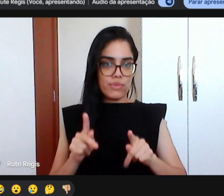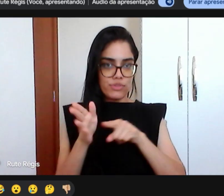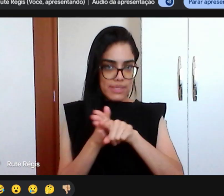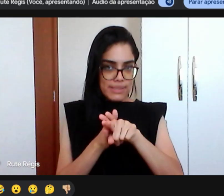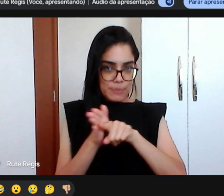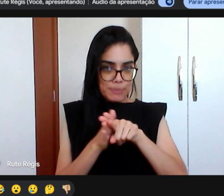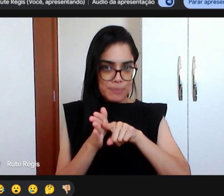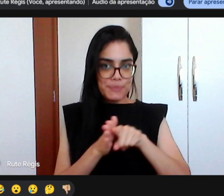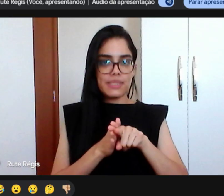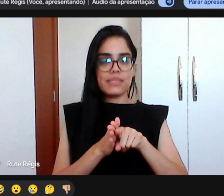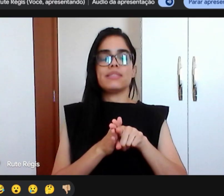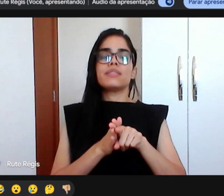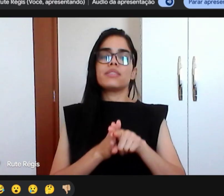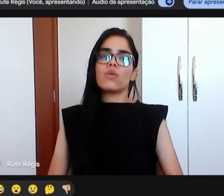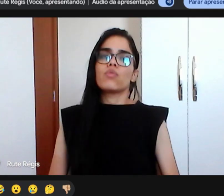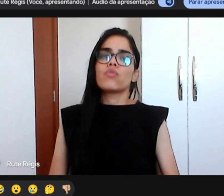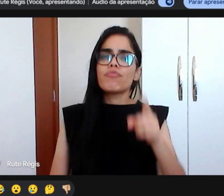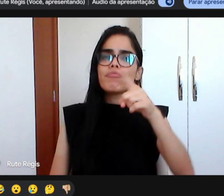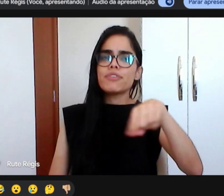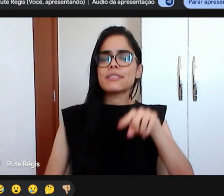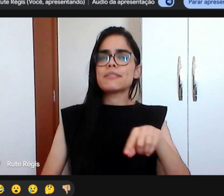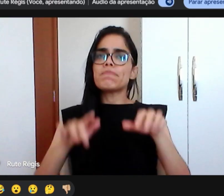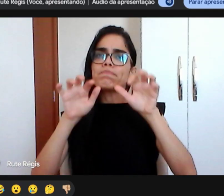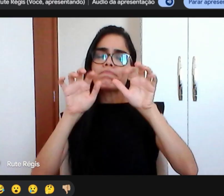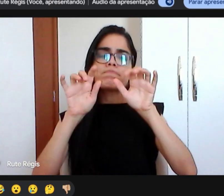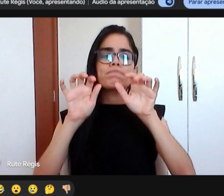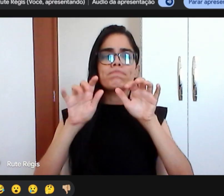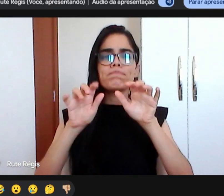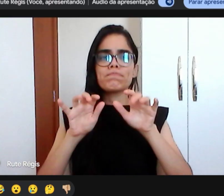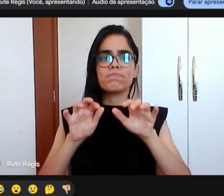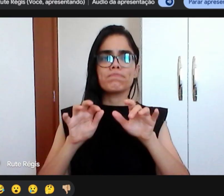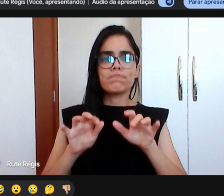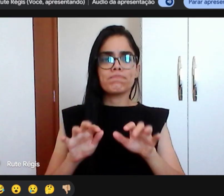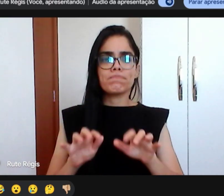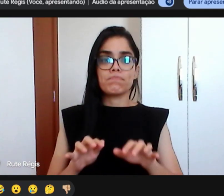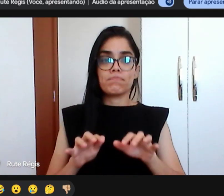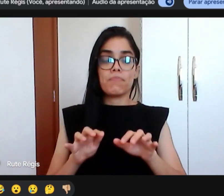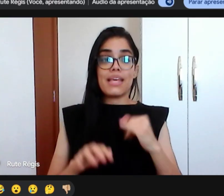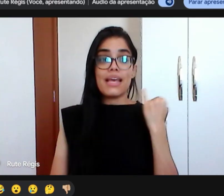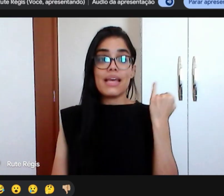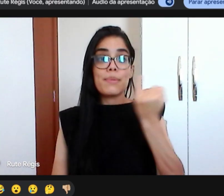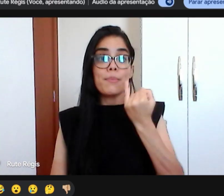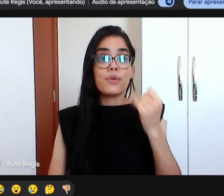Durante a escrita do pré-projeto de pesquisa,